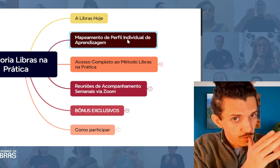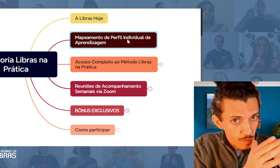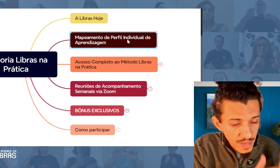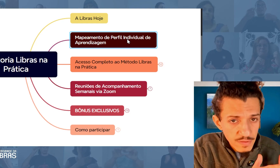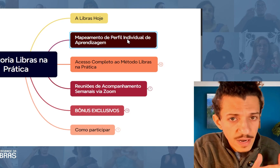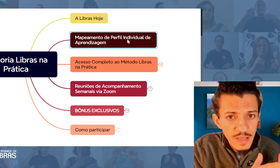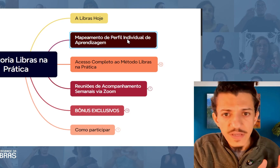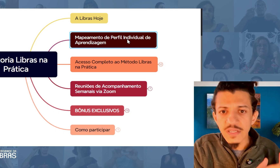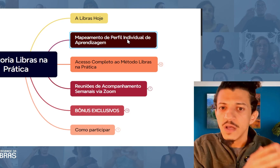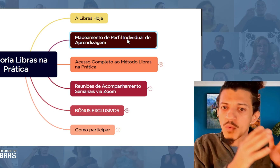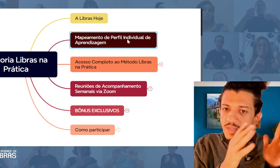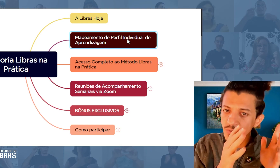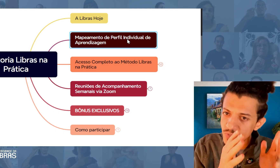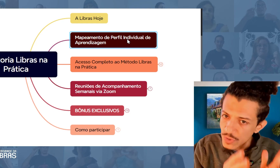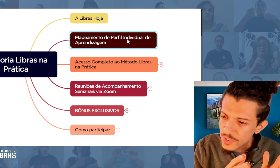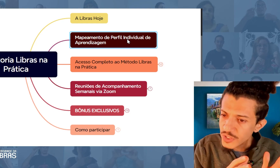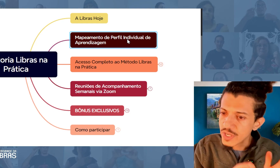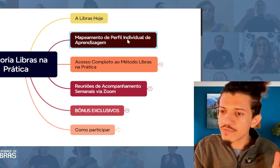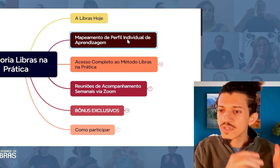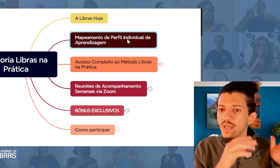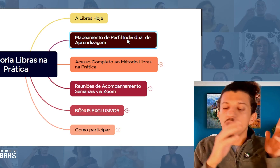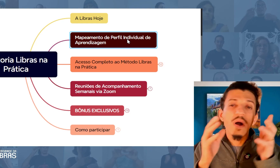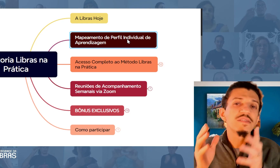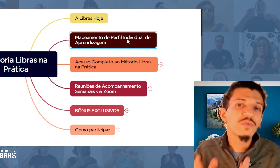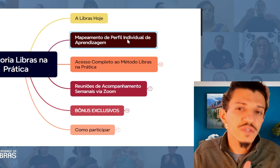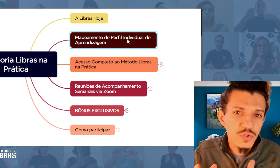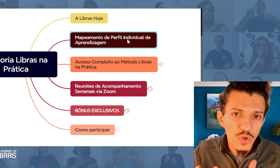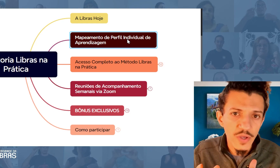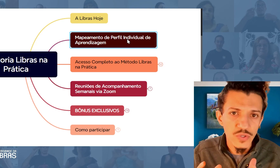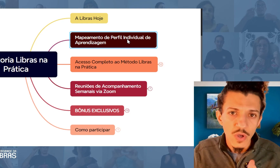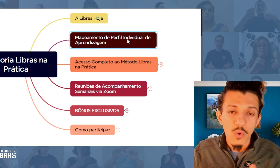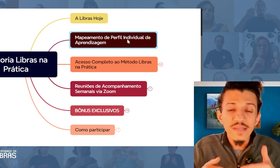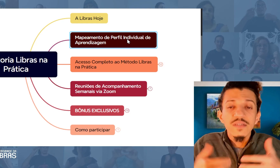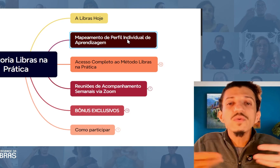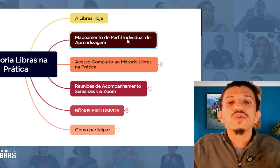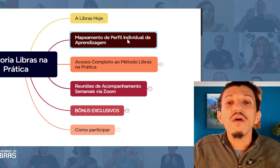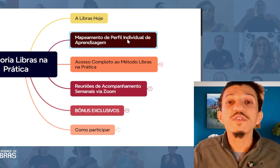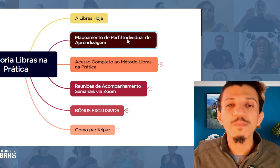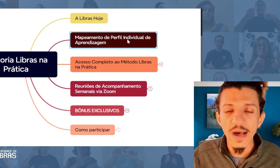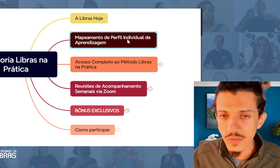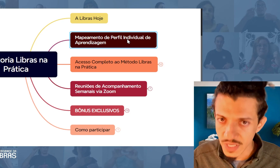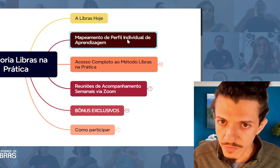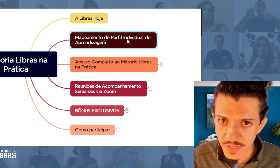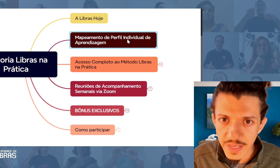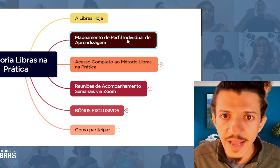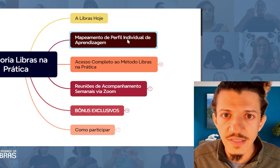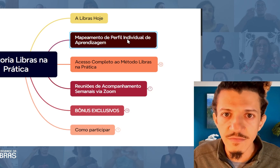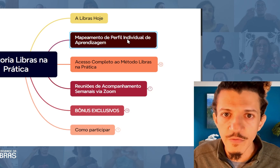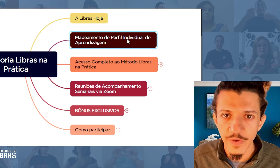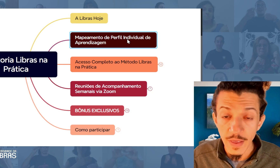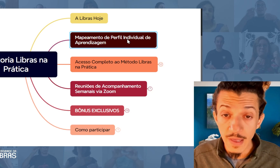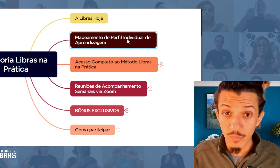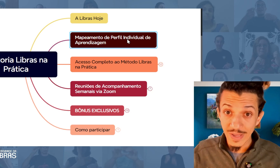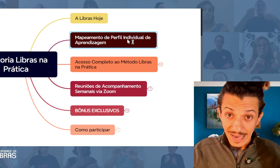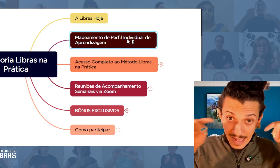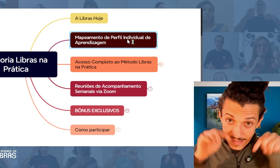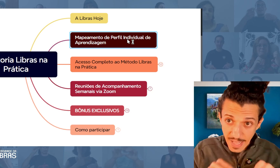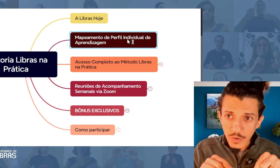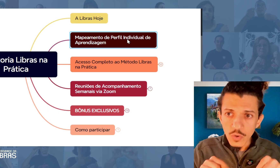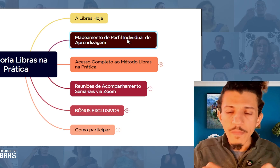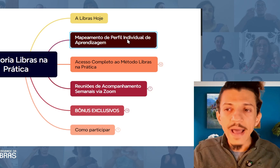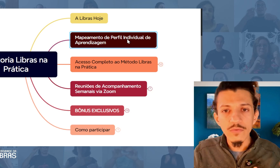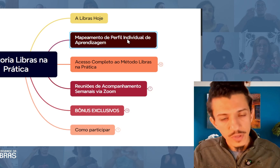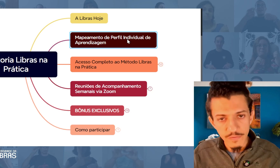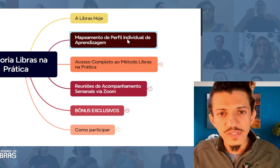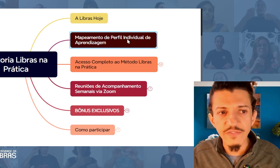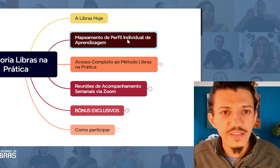é o seu momento na Libras, quais são os seus objetivos e quais são os seus sonhos, quais são os novos passos que você quer desenvolver. Porque lá dentro